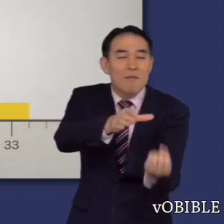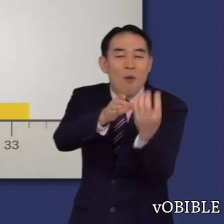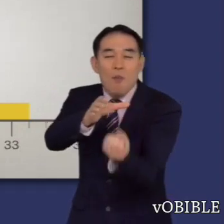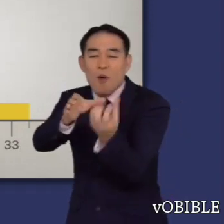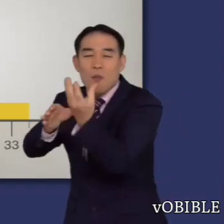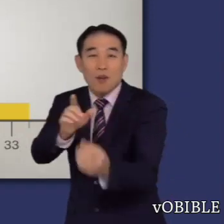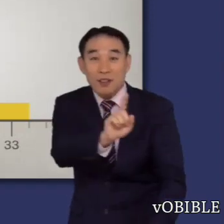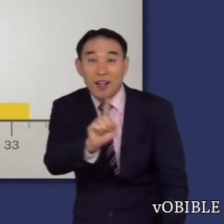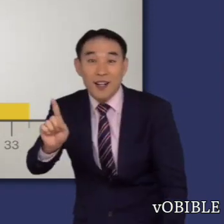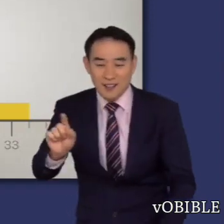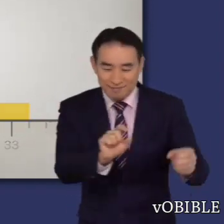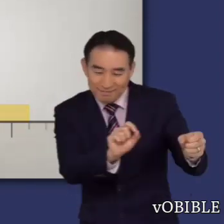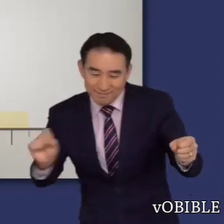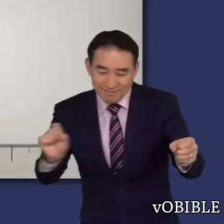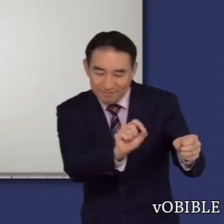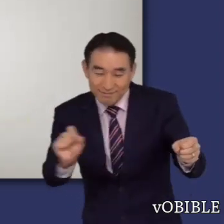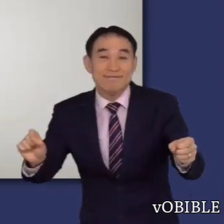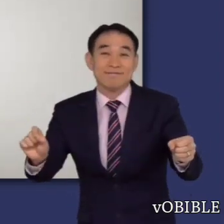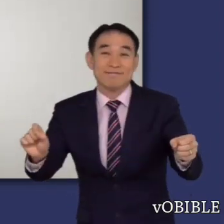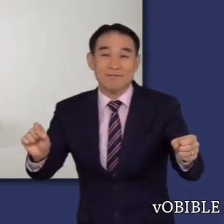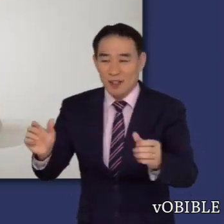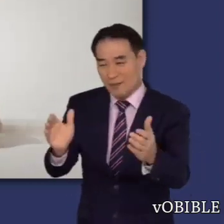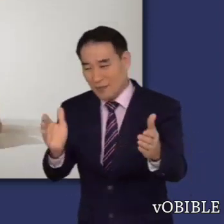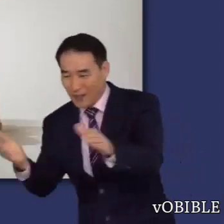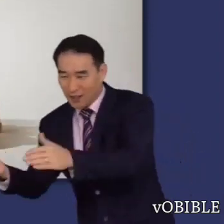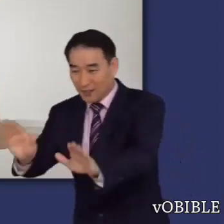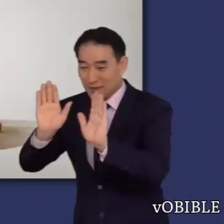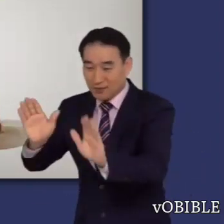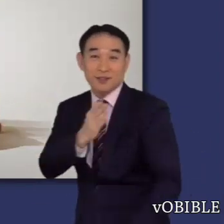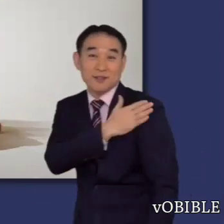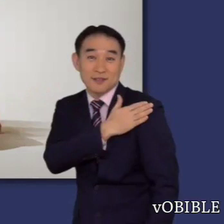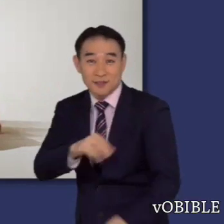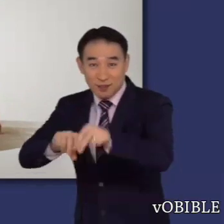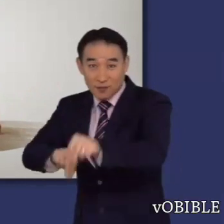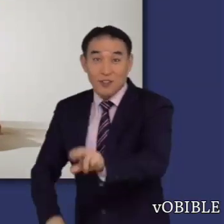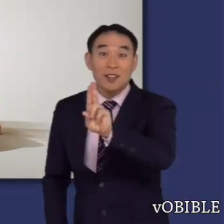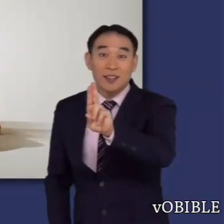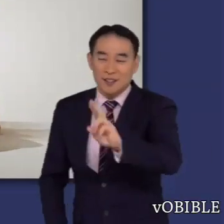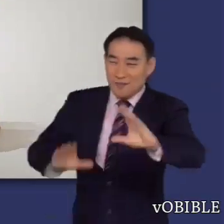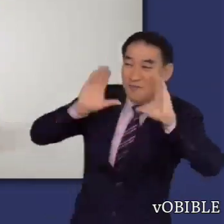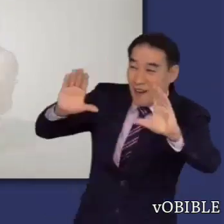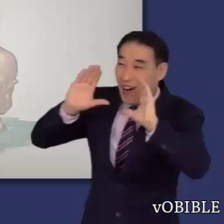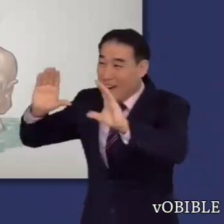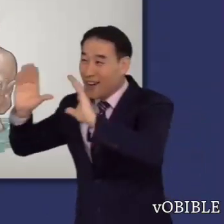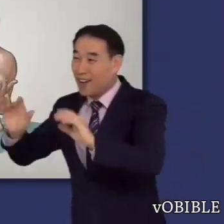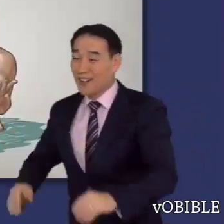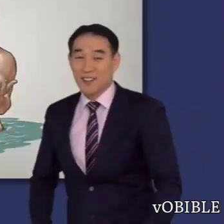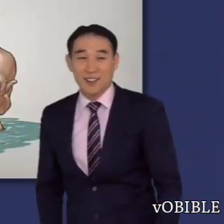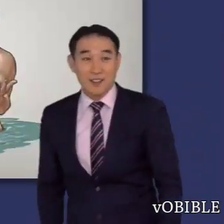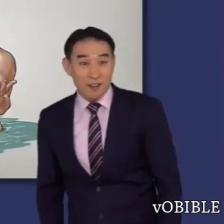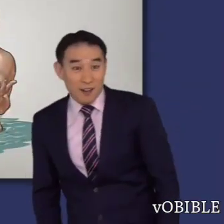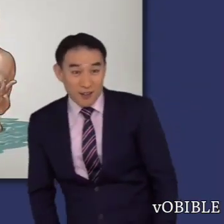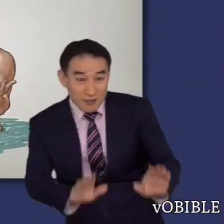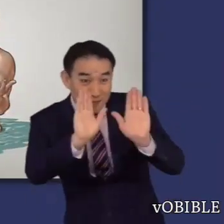到33年。第一至十章开头记载施浸者约翰开始传道工作，以及